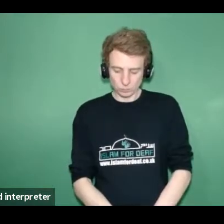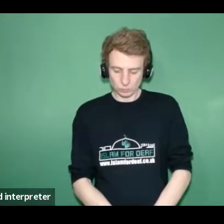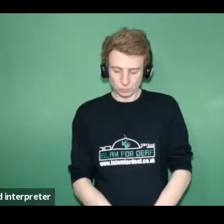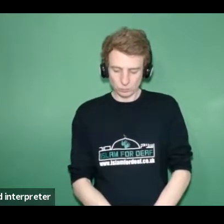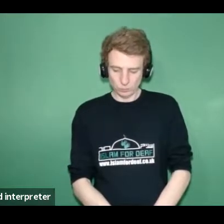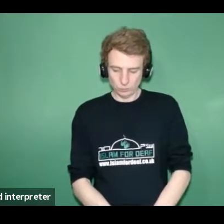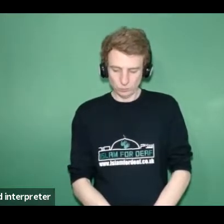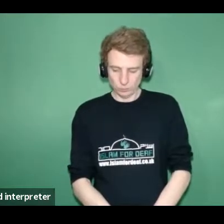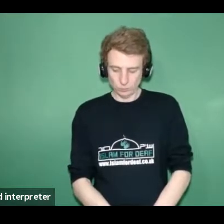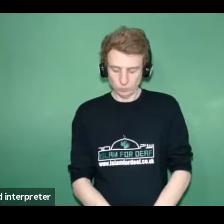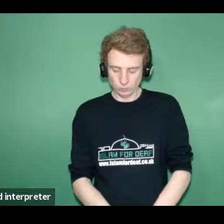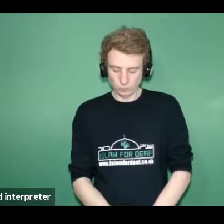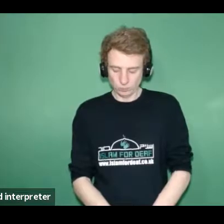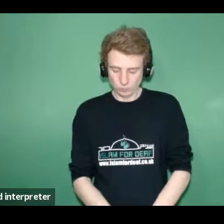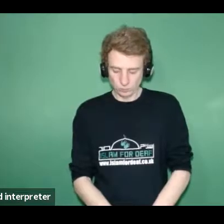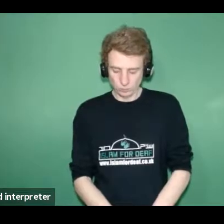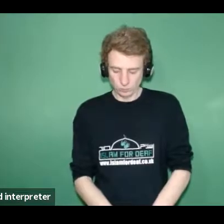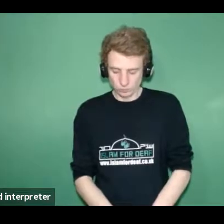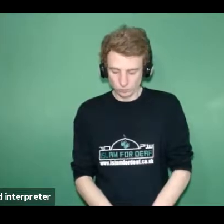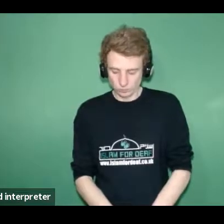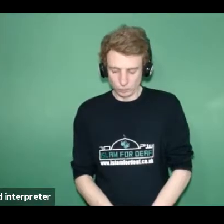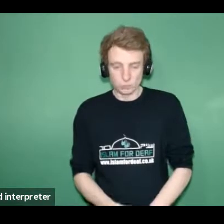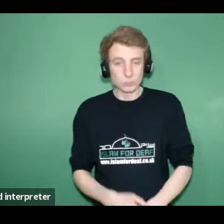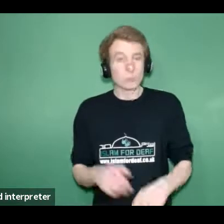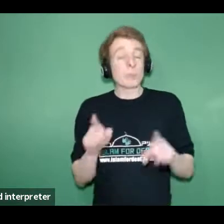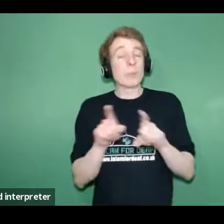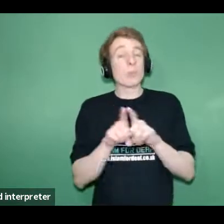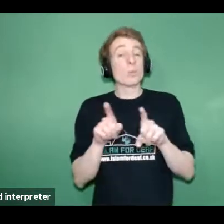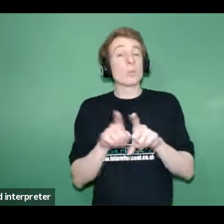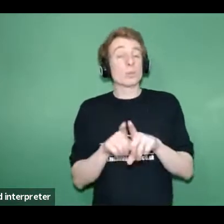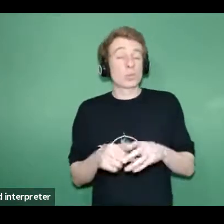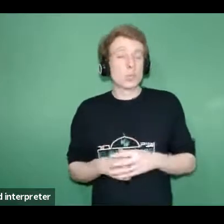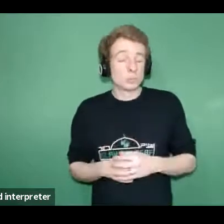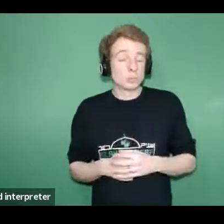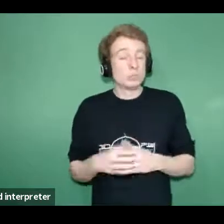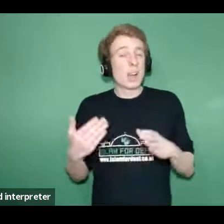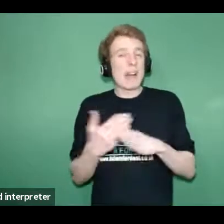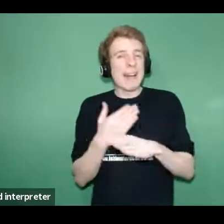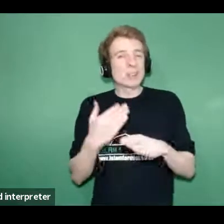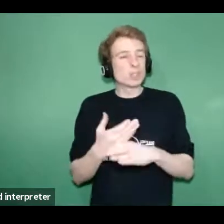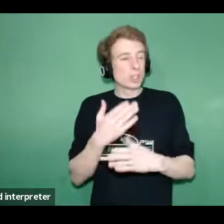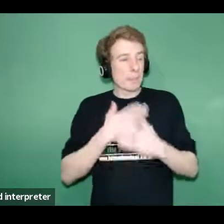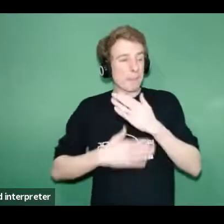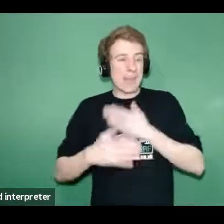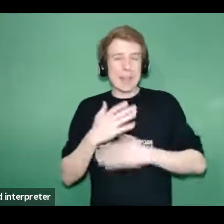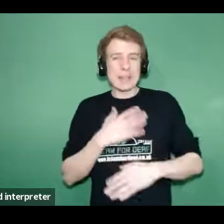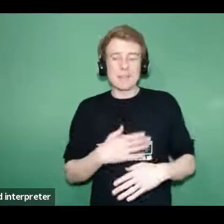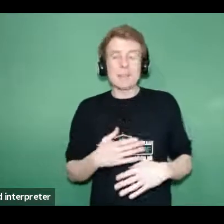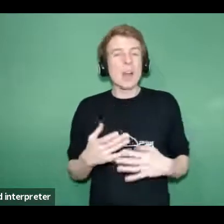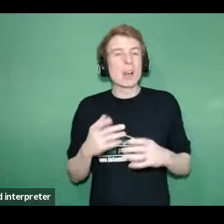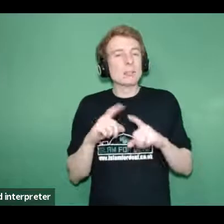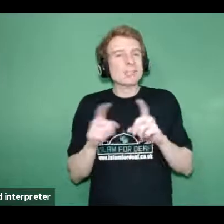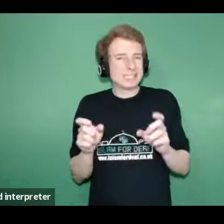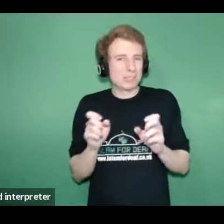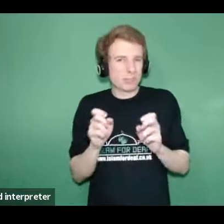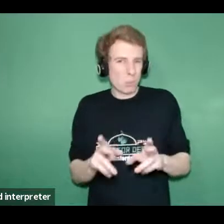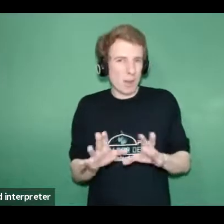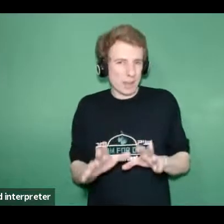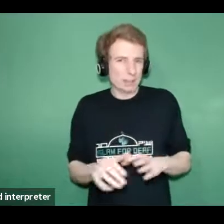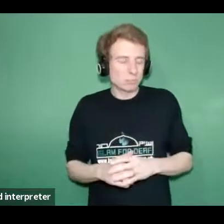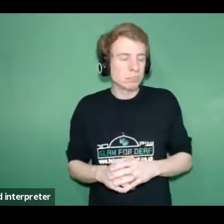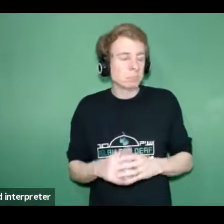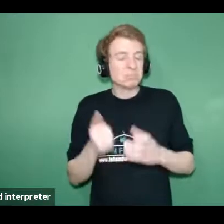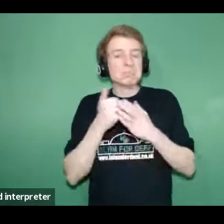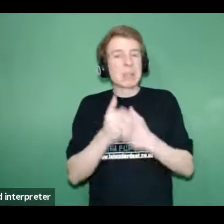And another action or another course or approach that can increase an individual's faith, increase an individual's